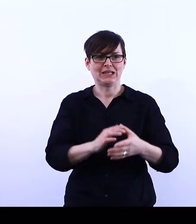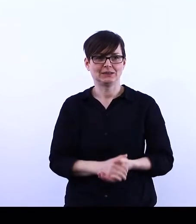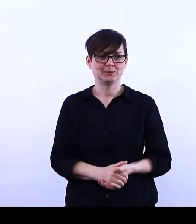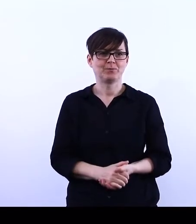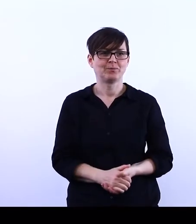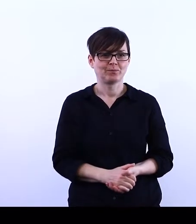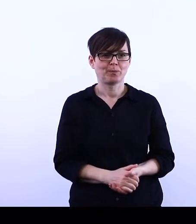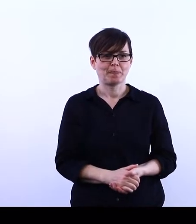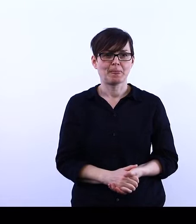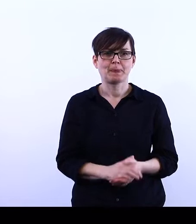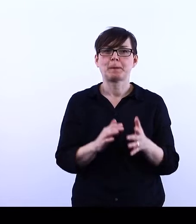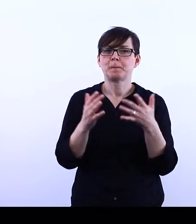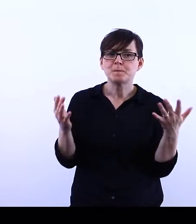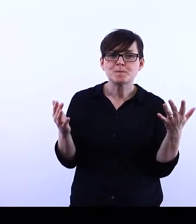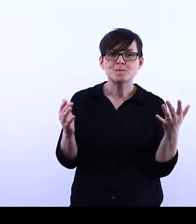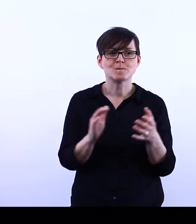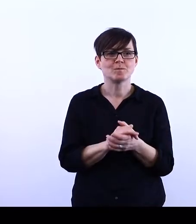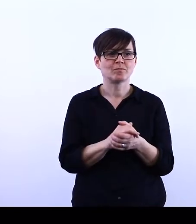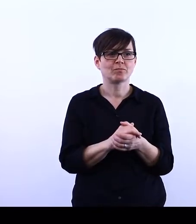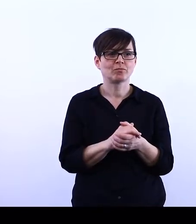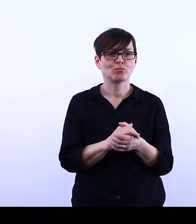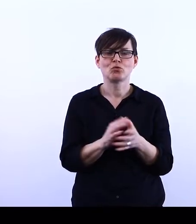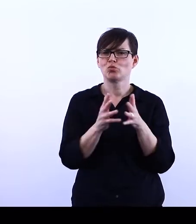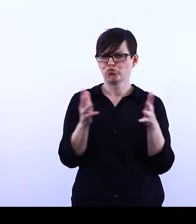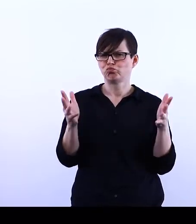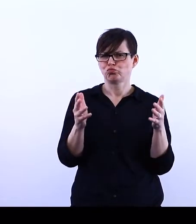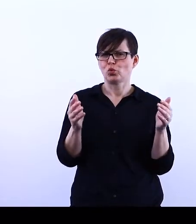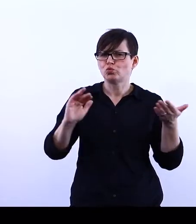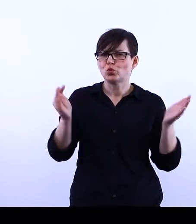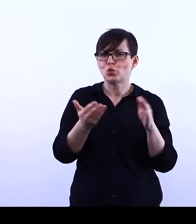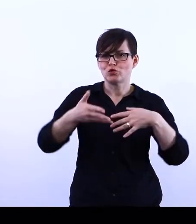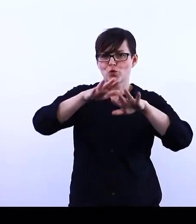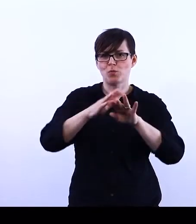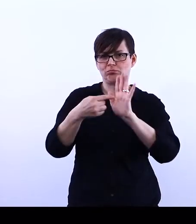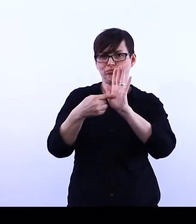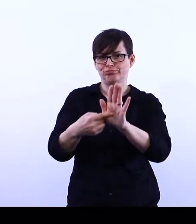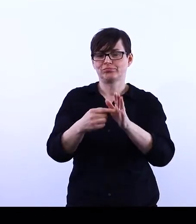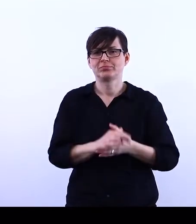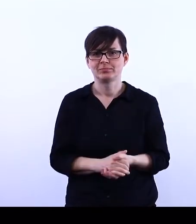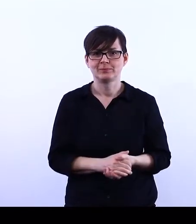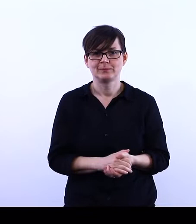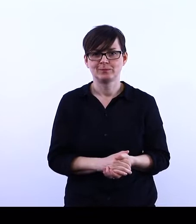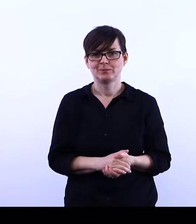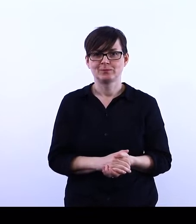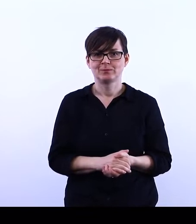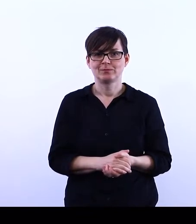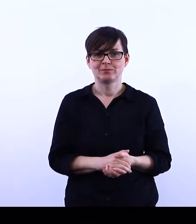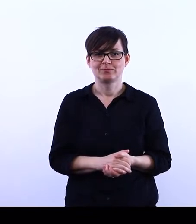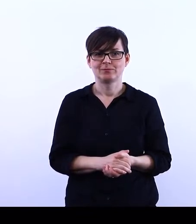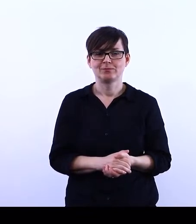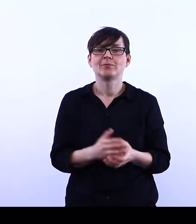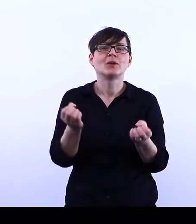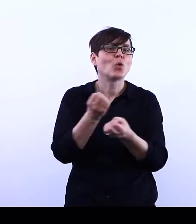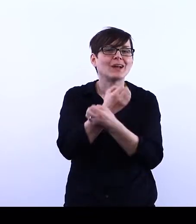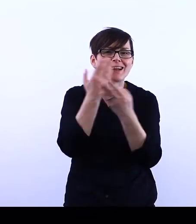Das so als ganz grober Überblick. Letztendlich ist es immer die Frage, natürlich hat man bei